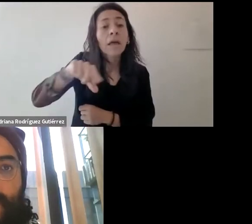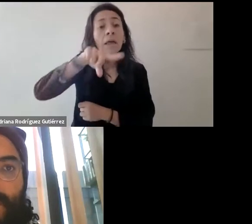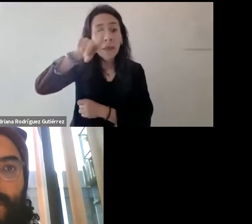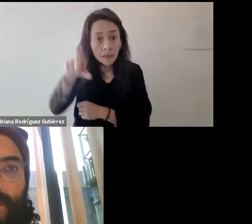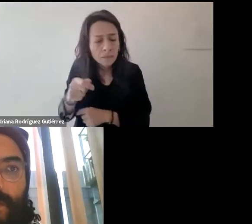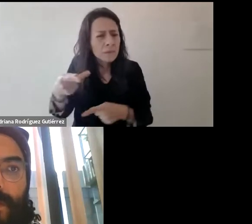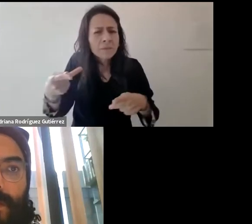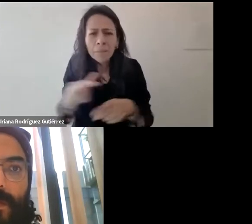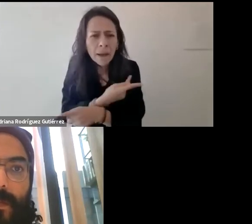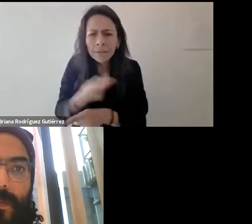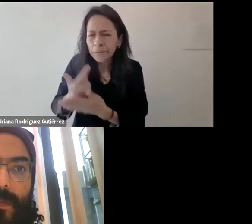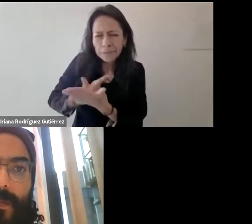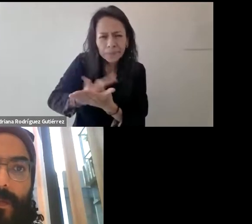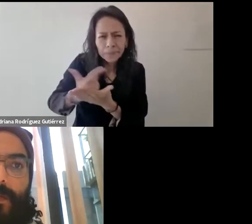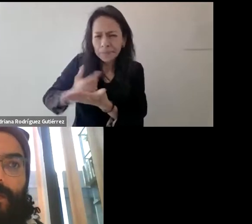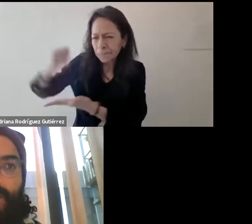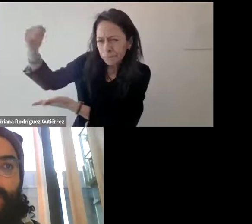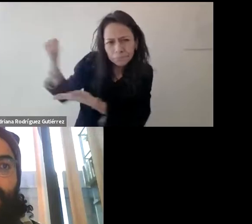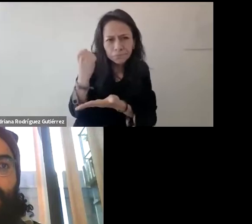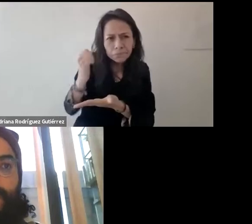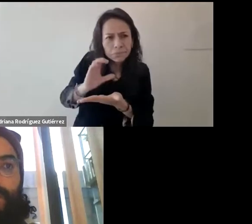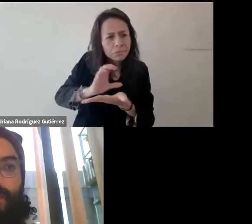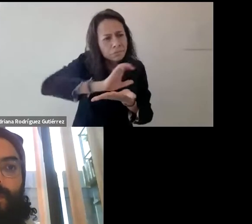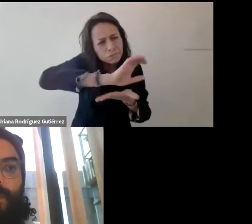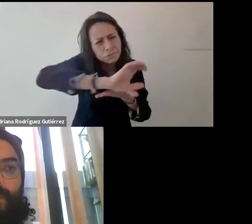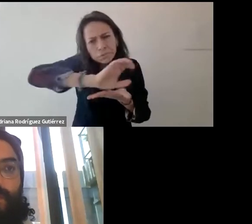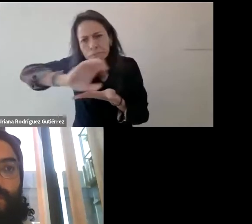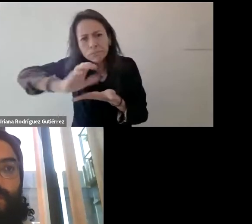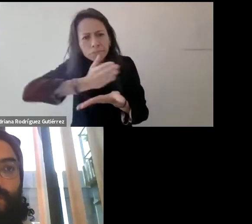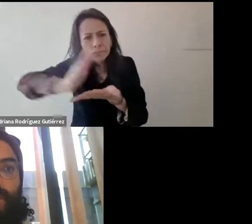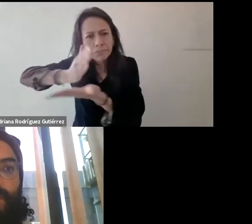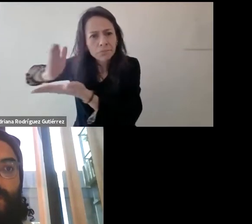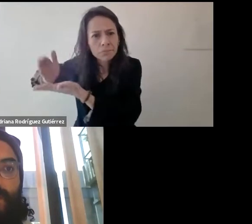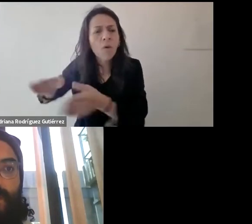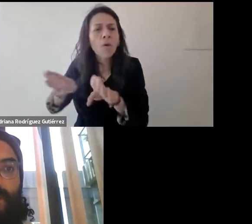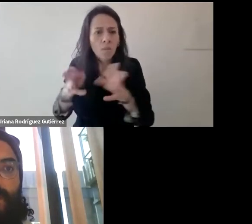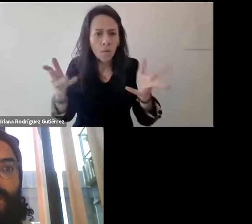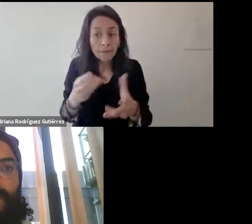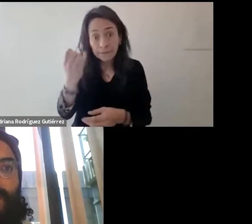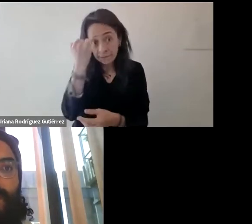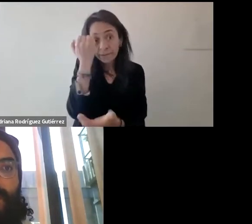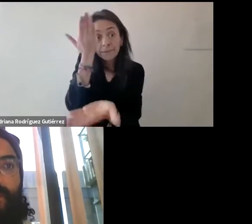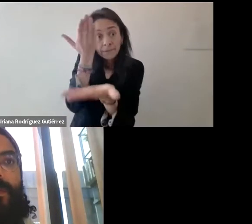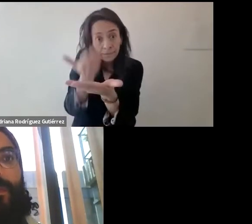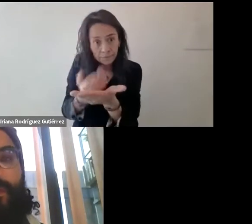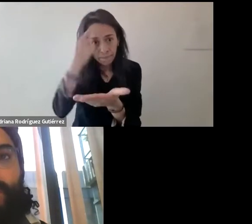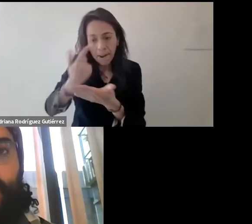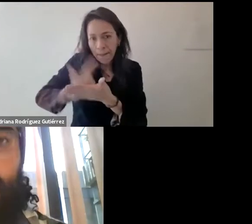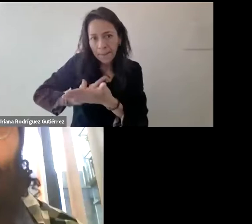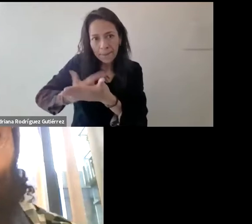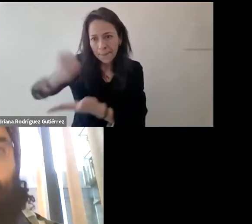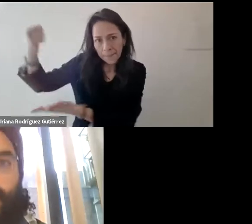el presupuesto de egresos de la federación. Entonces, ahí en esta propuesta del paquete económico hay una iniciativa